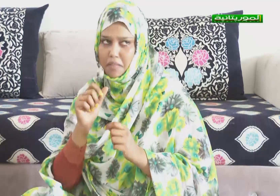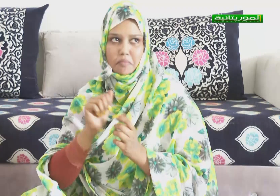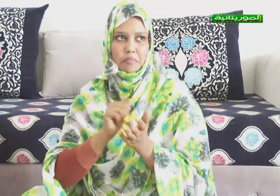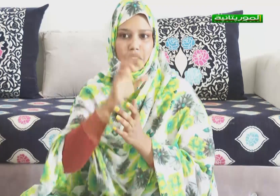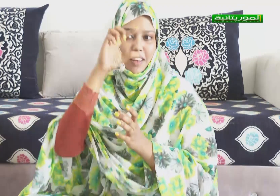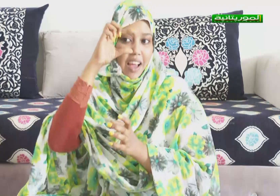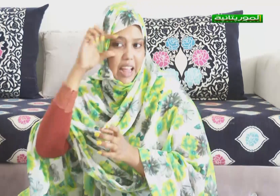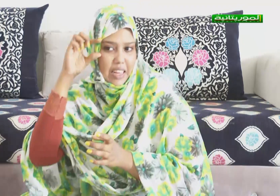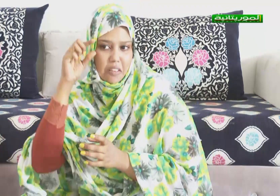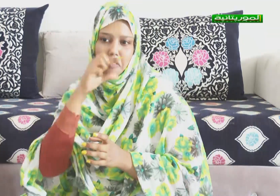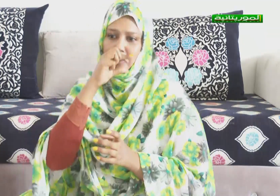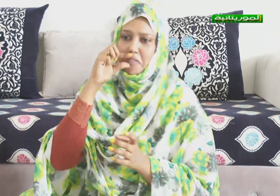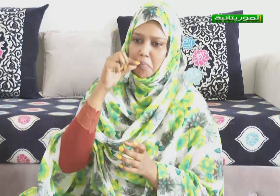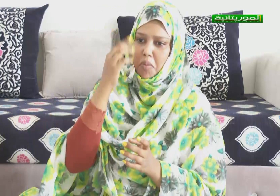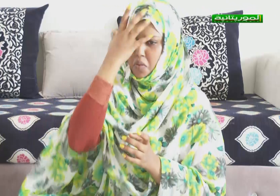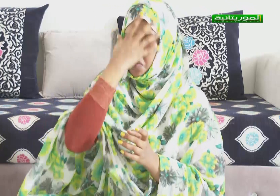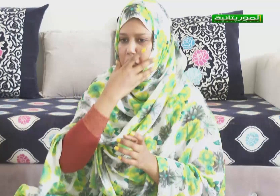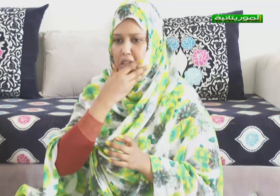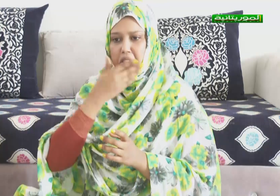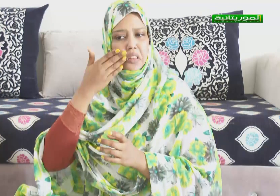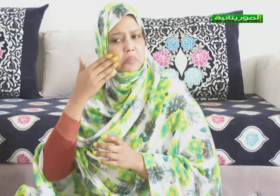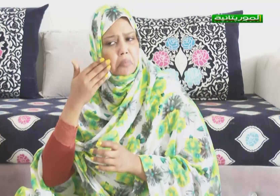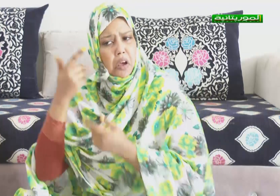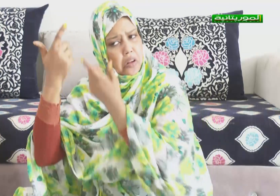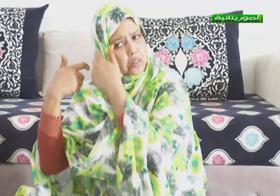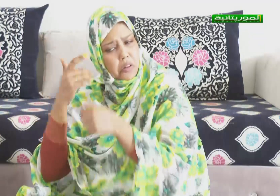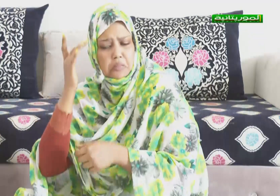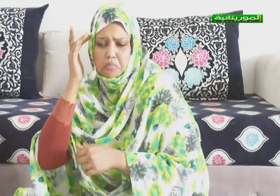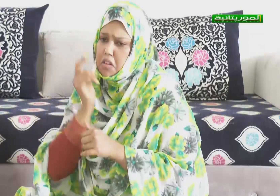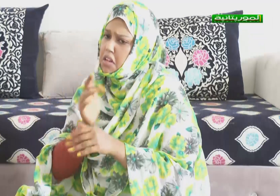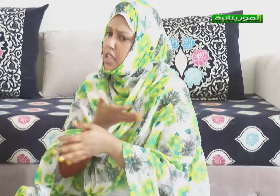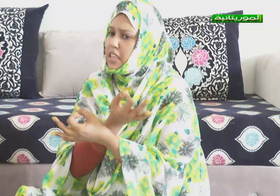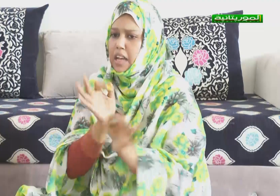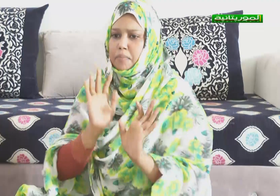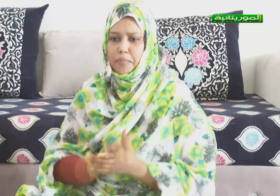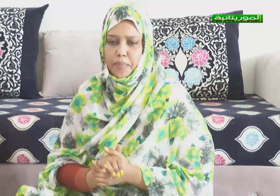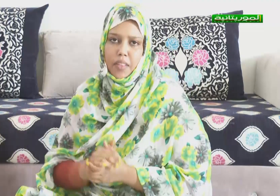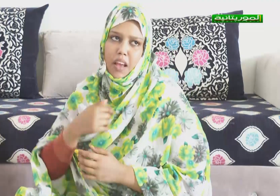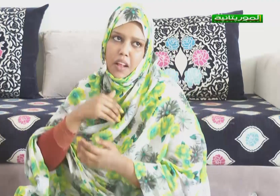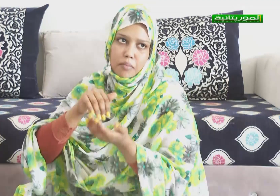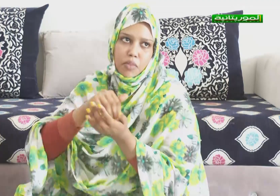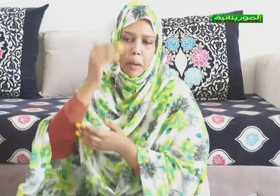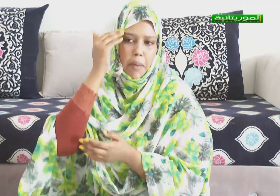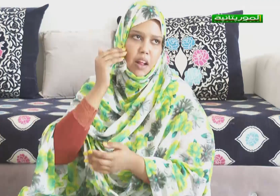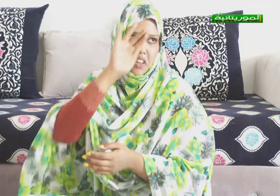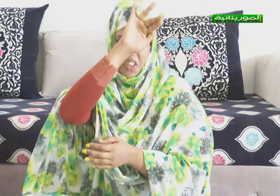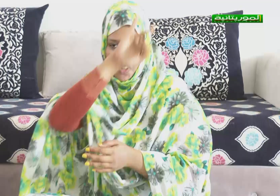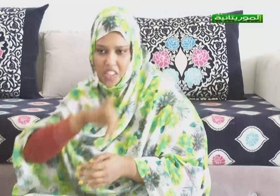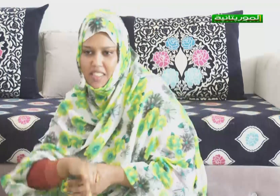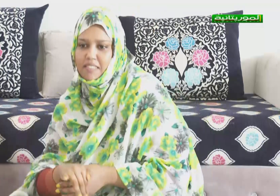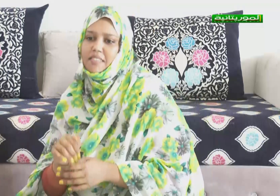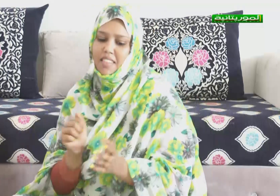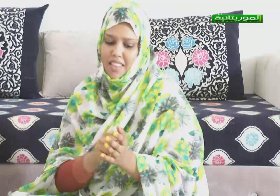الصالون المنزلي، يجوني صديقاتي ونعدلهم أنواع التجميل من الميكاب إلى مختلف التسريحات والحمد